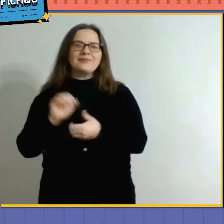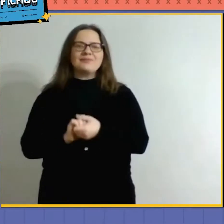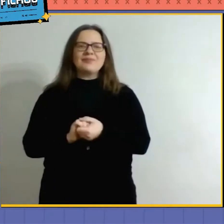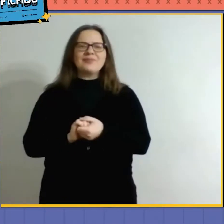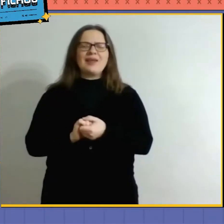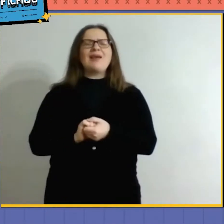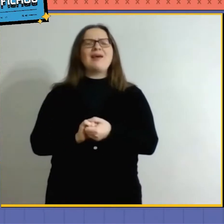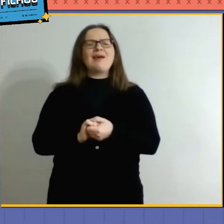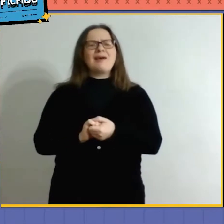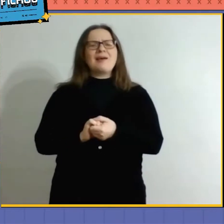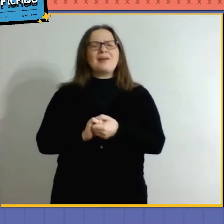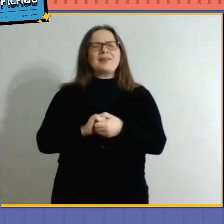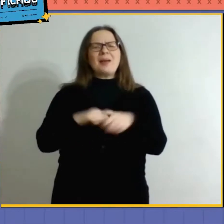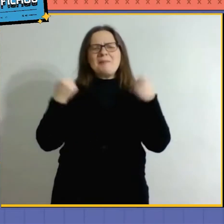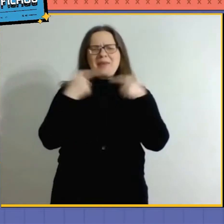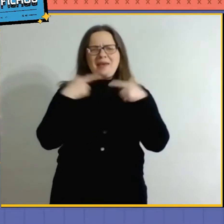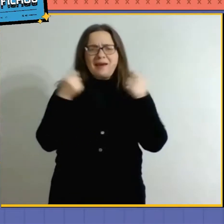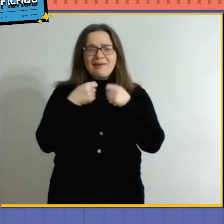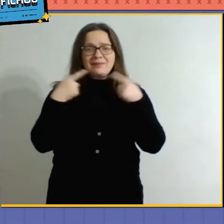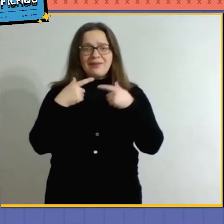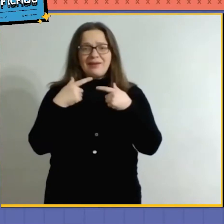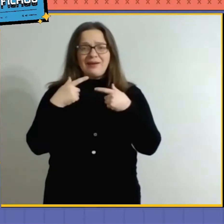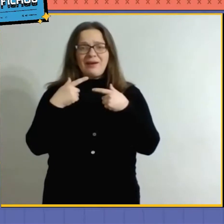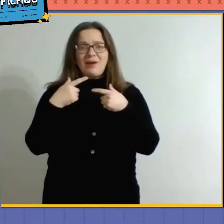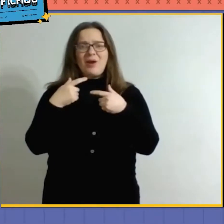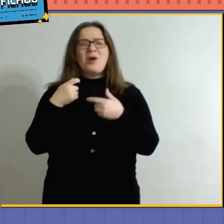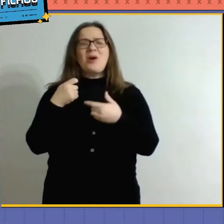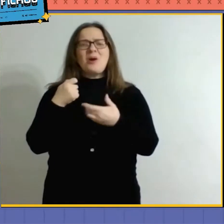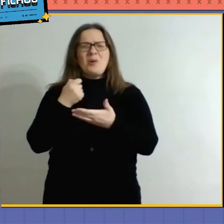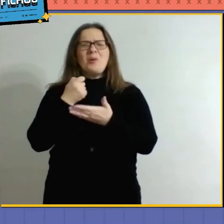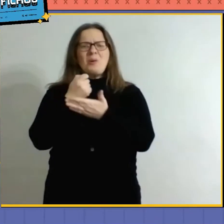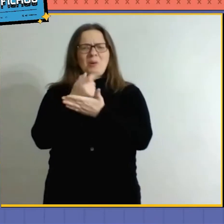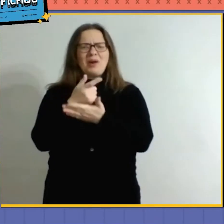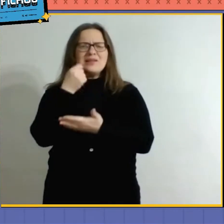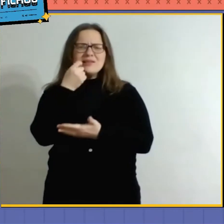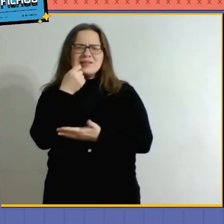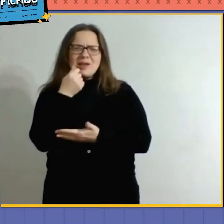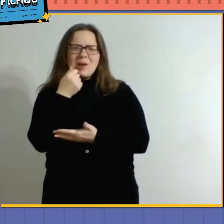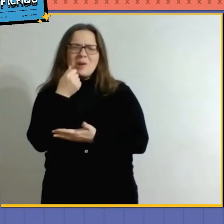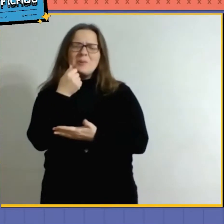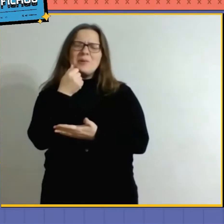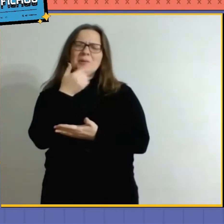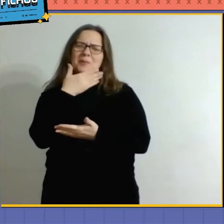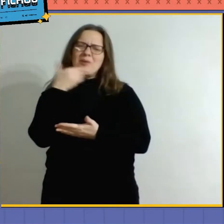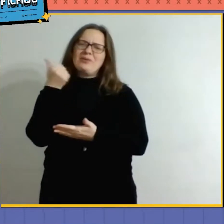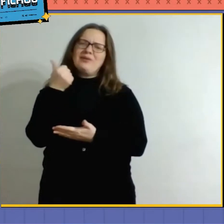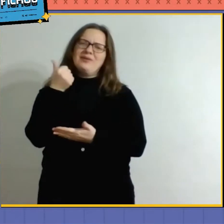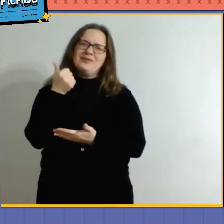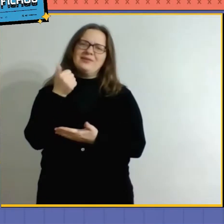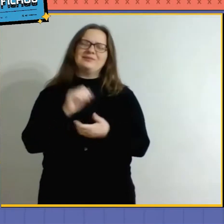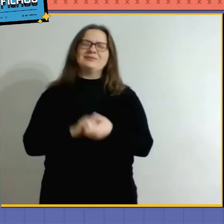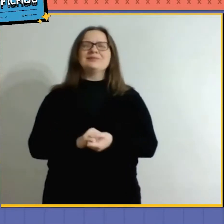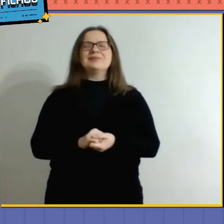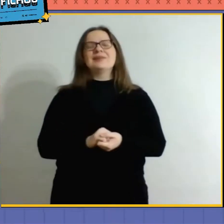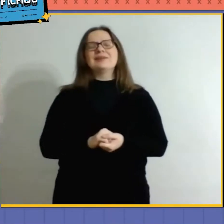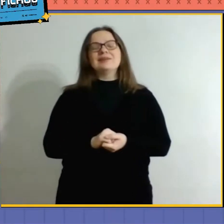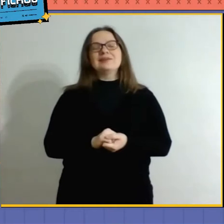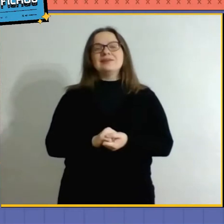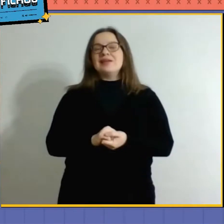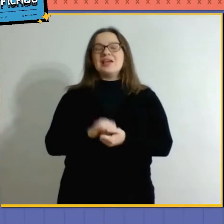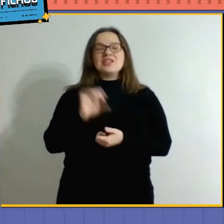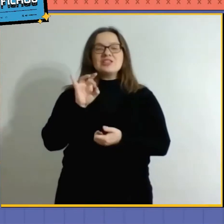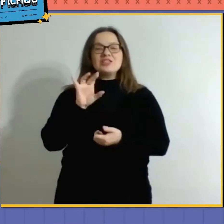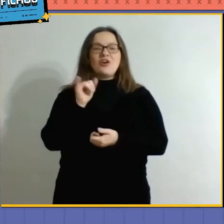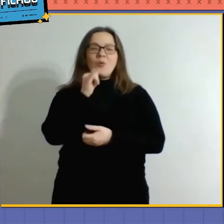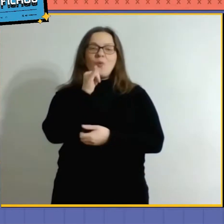mas na minha época falava-se assim pois sal nessa piada parece que a melhor né na verdade isso é só uma ilustração